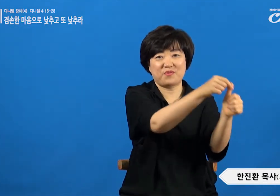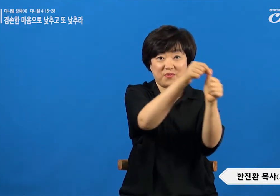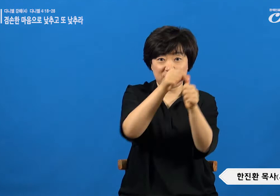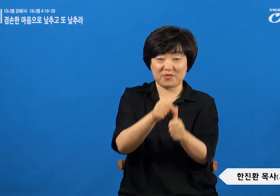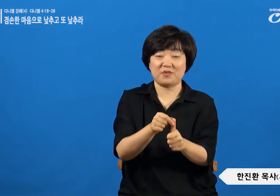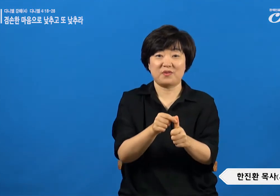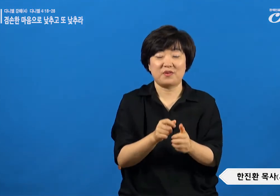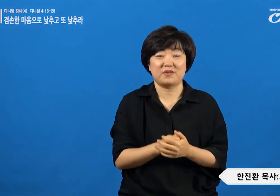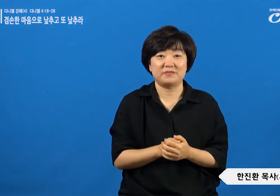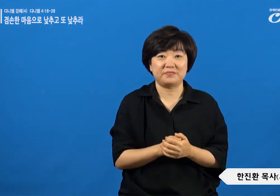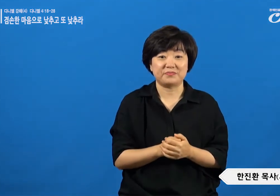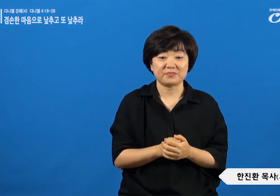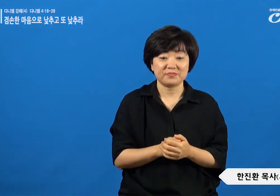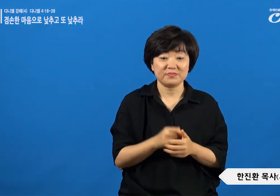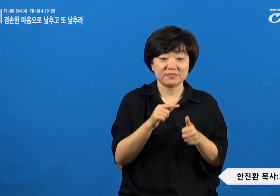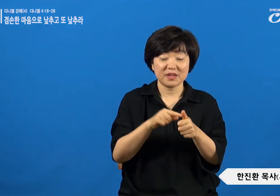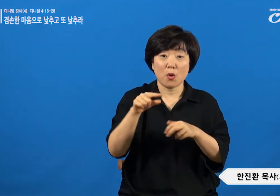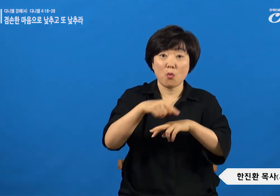것입니다.